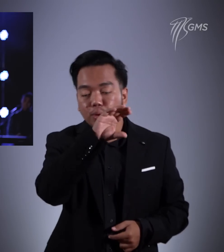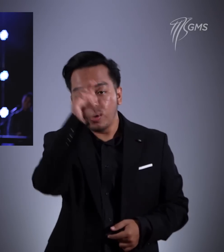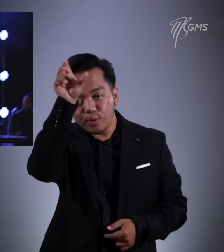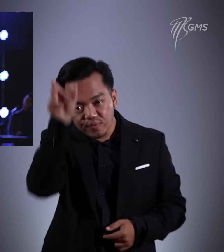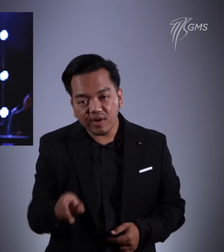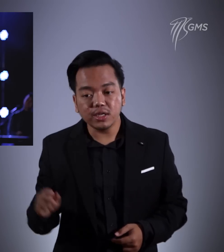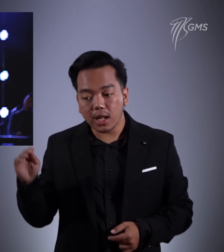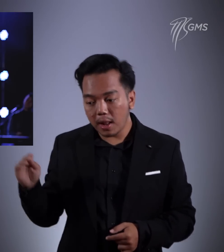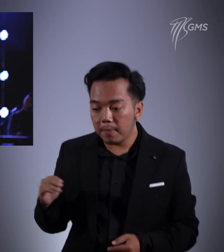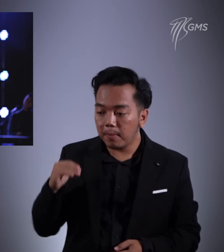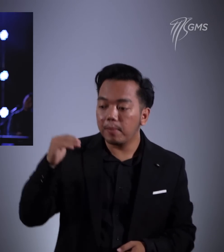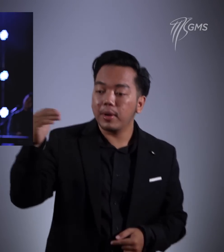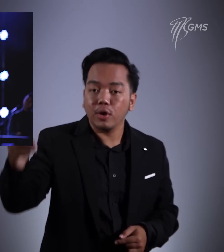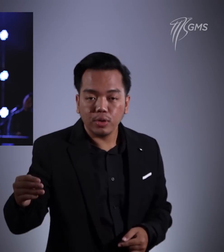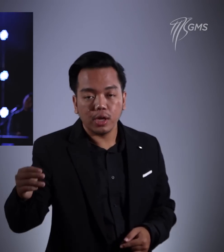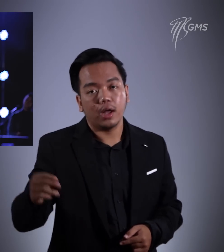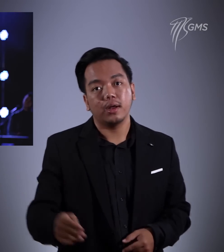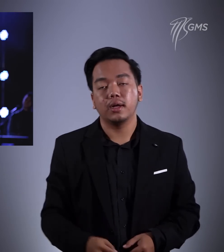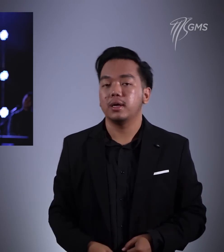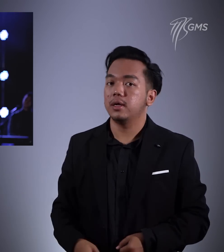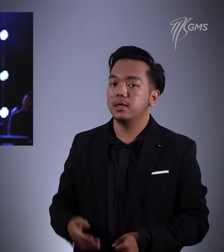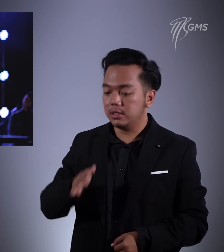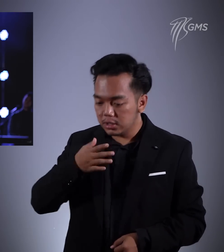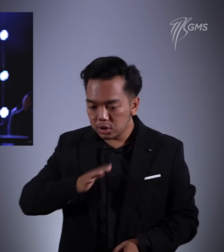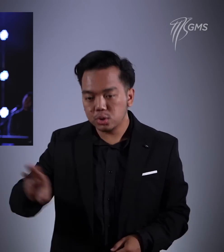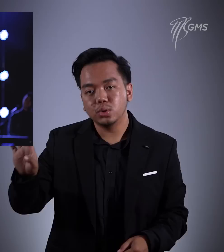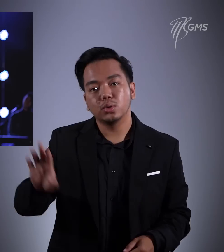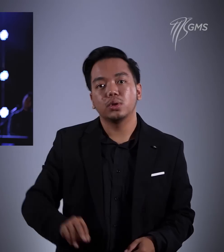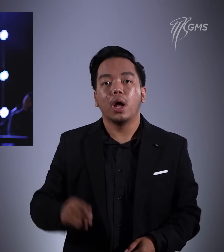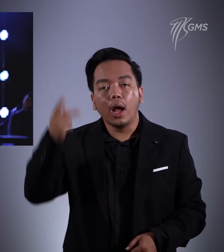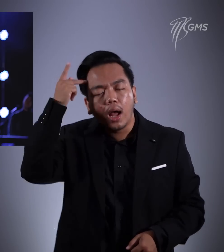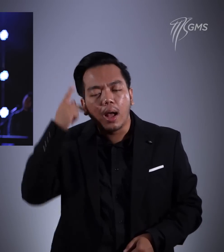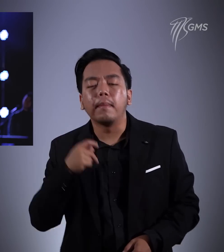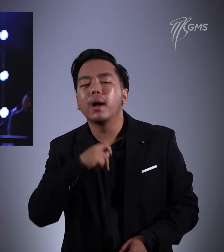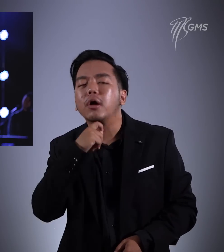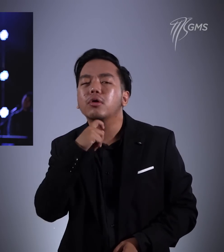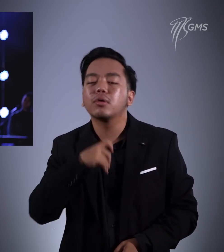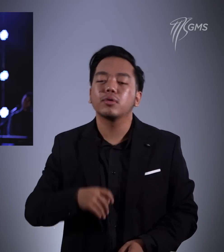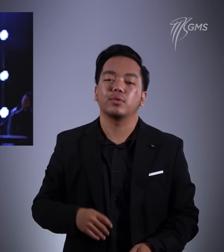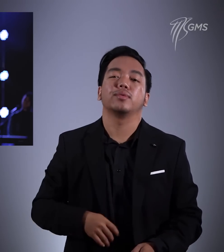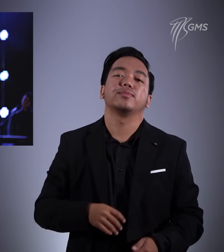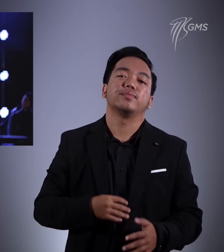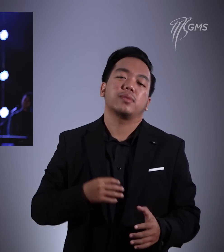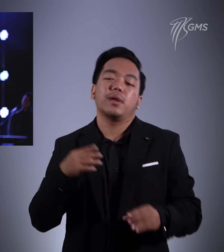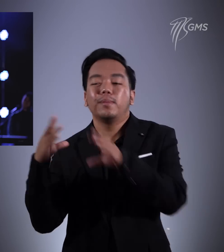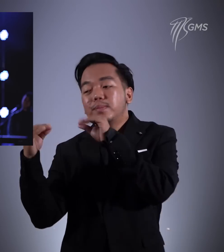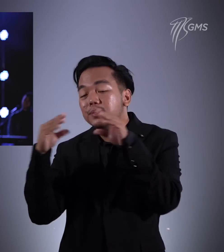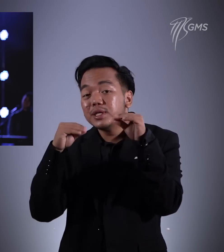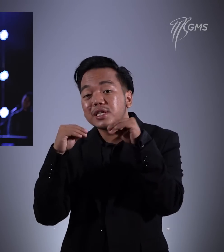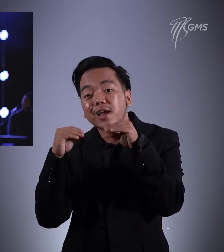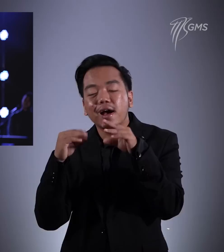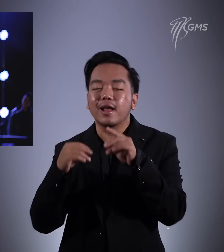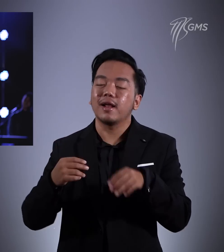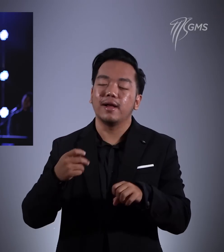mengalami pembentukan Tuhan, setelah dia berdialog dengan Roh Kudus di Perjanjian Lama, terjadi perubahan